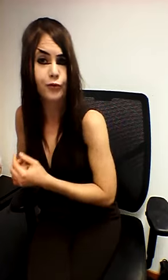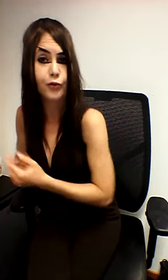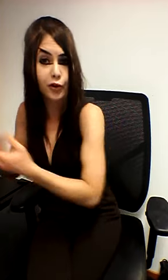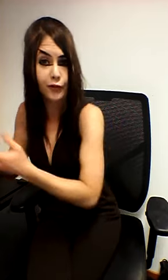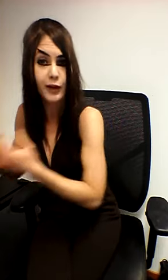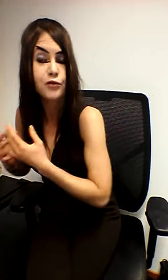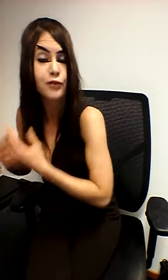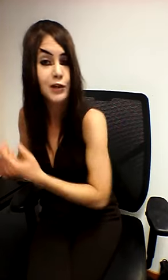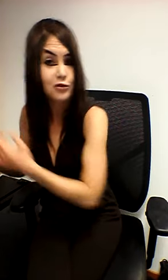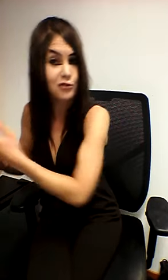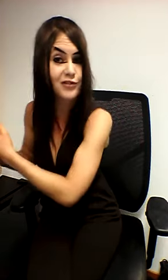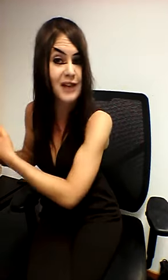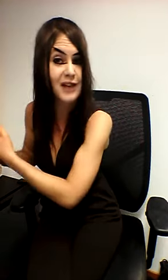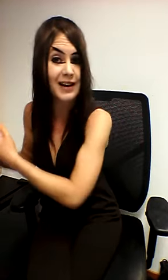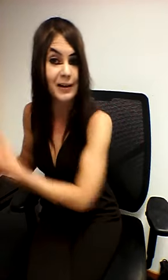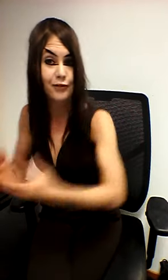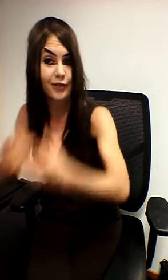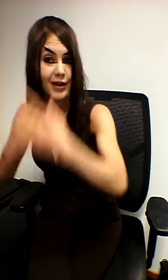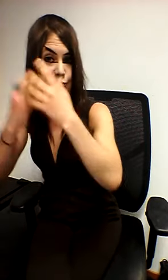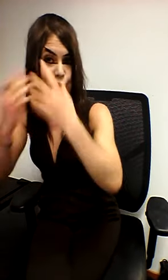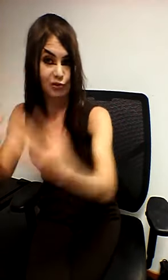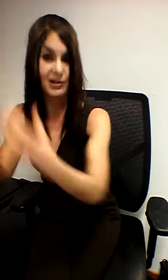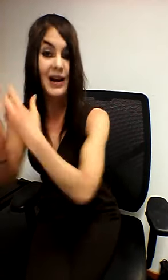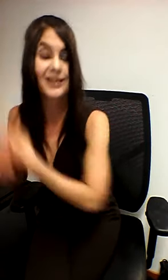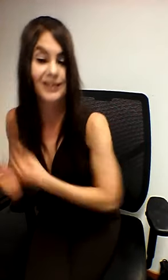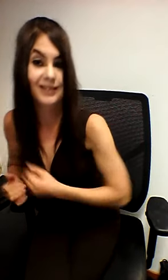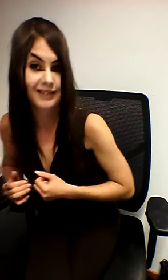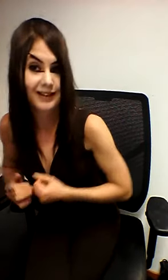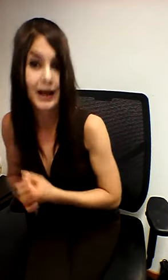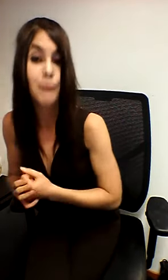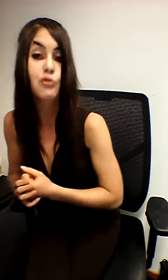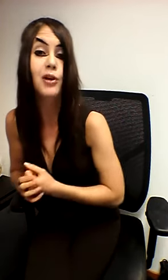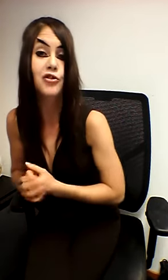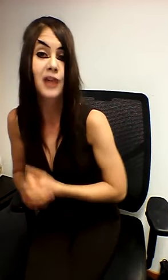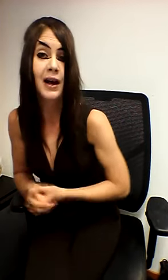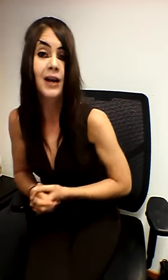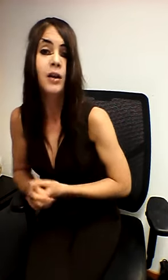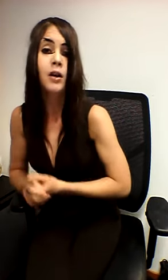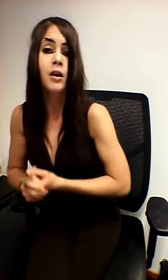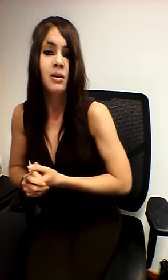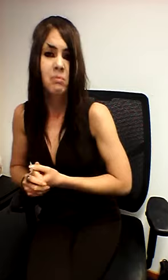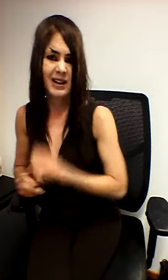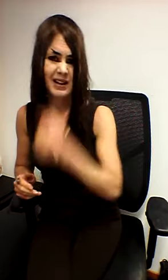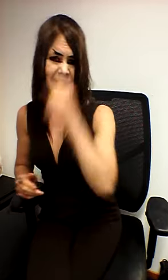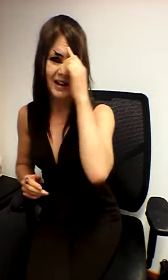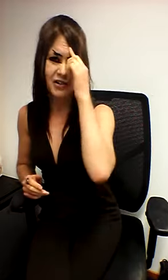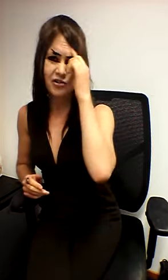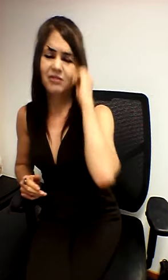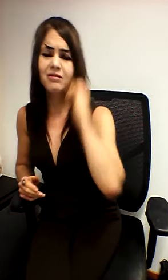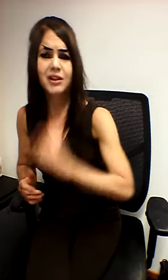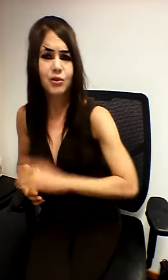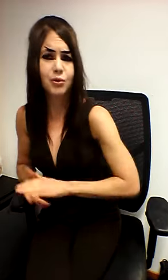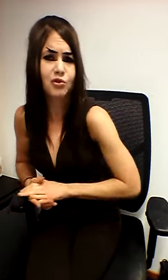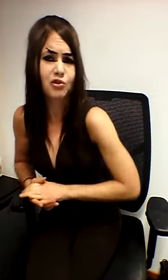voor gewichtsverlies, dus een daling van haar totale lichaamsmassa, maar helaas niet goed